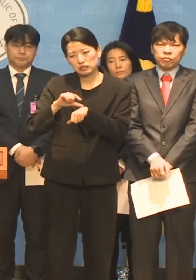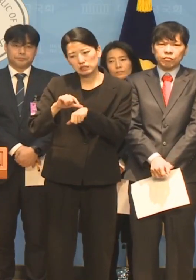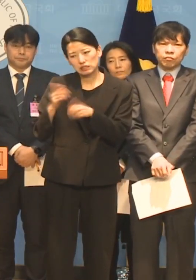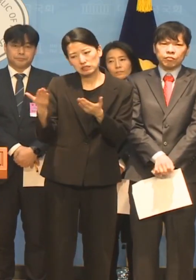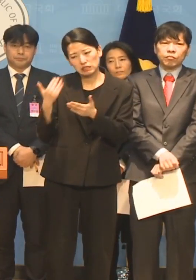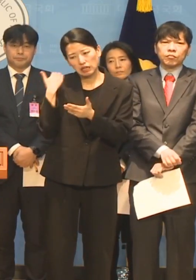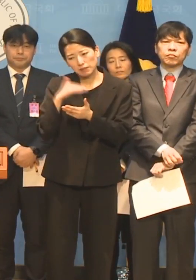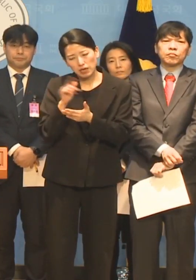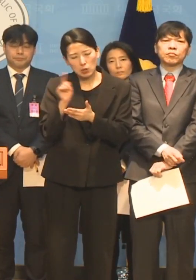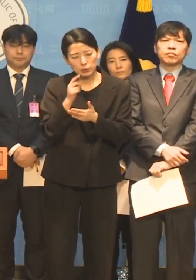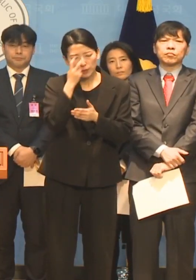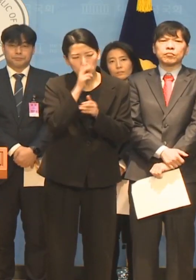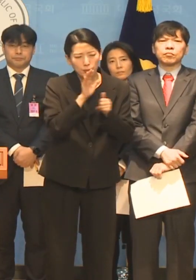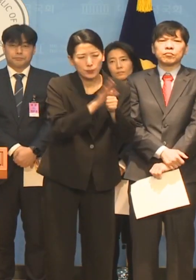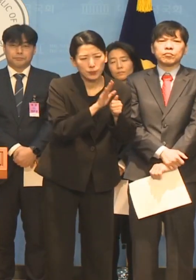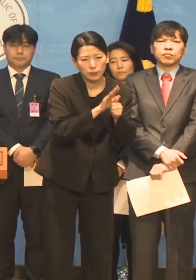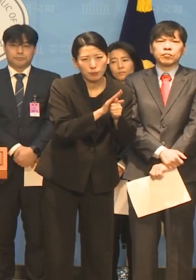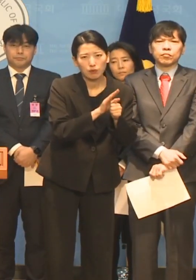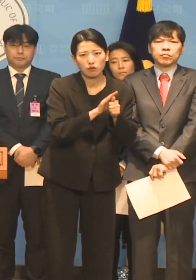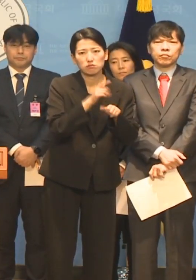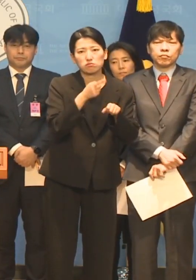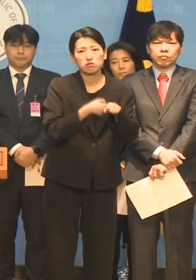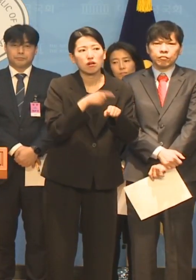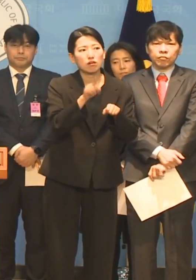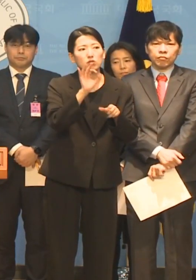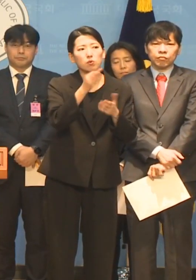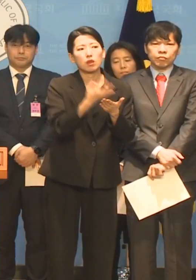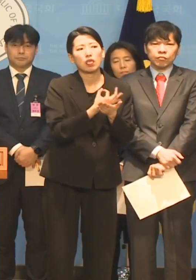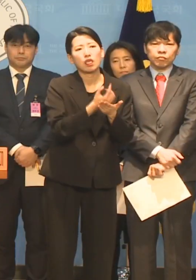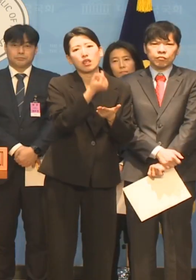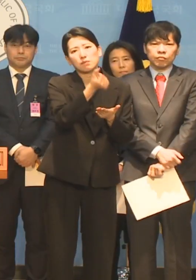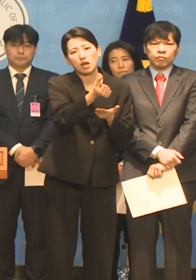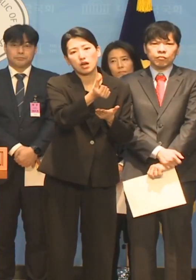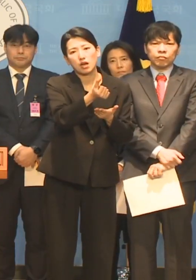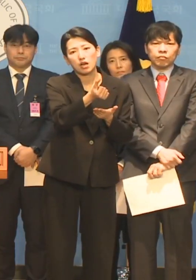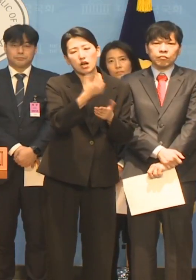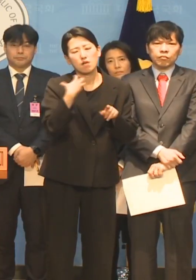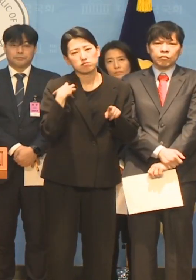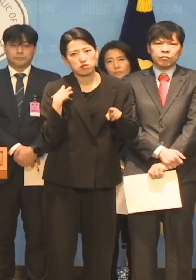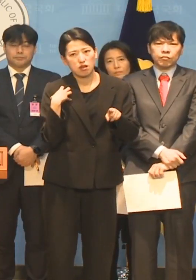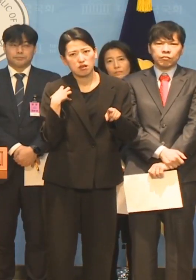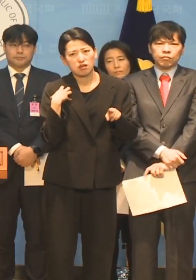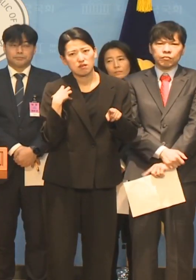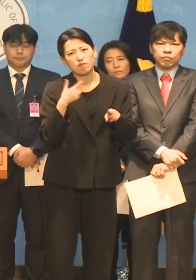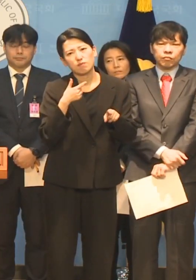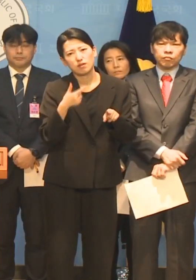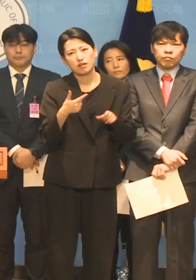등으로 환자와 가족들이 경제적 부담이 크다라는 현실을 방증하고 있습니다.